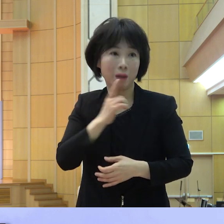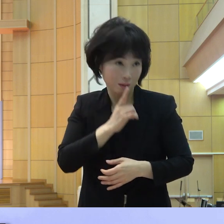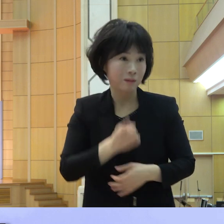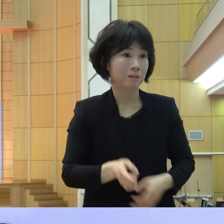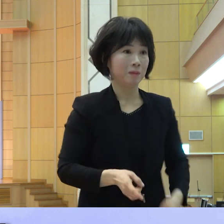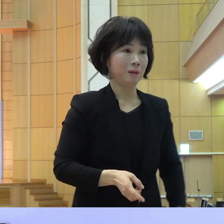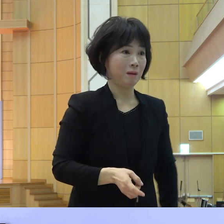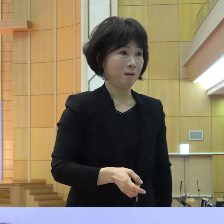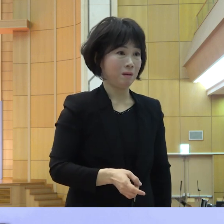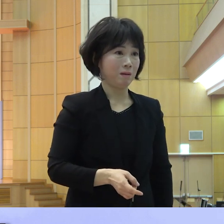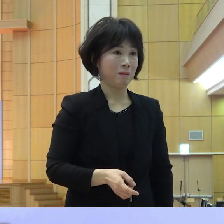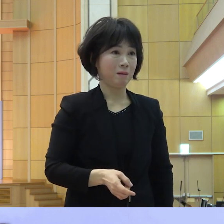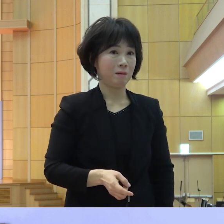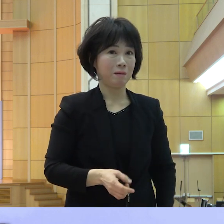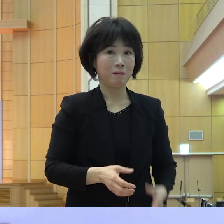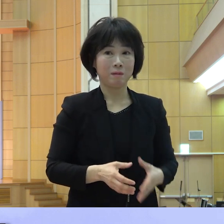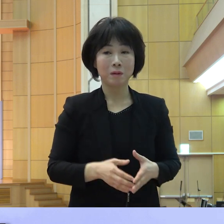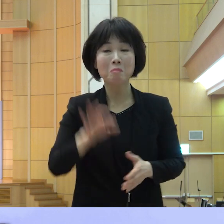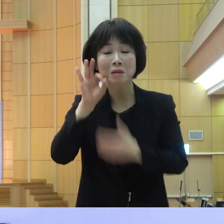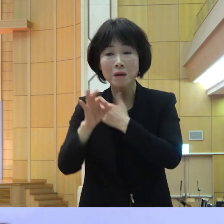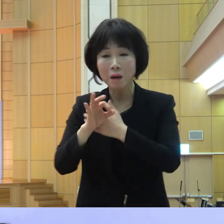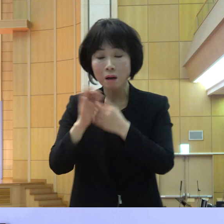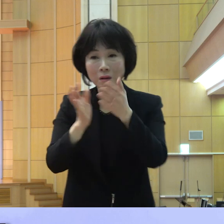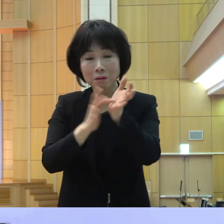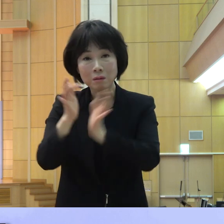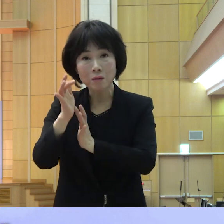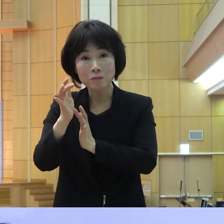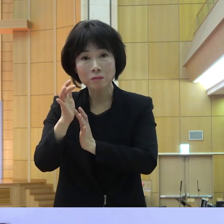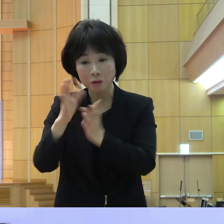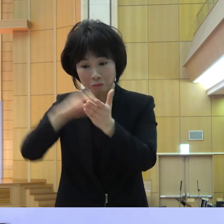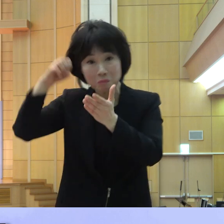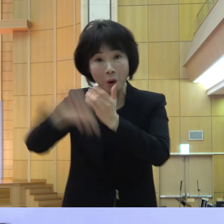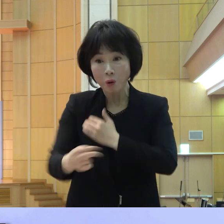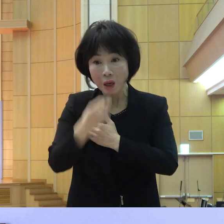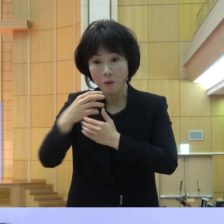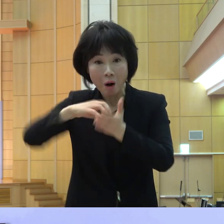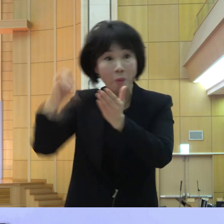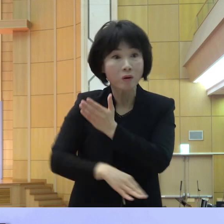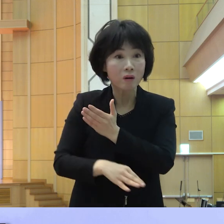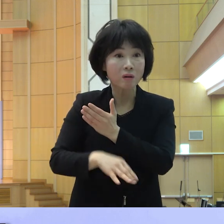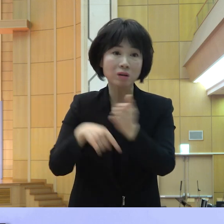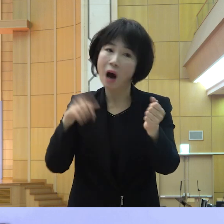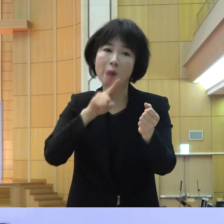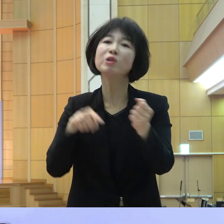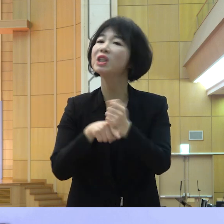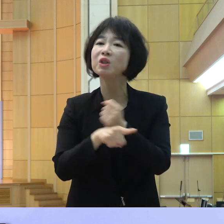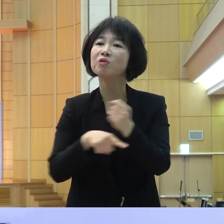별로 의미 없는 그런 종교에 불과한 그런 교회가 되고 마는